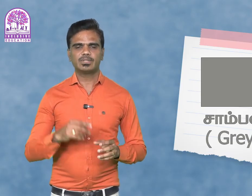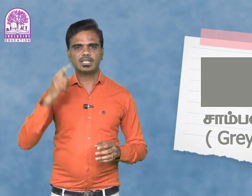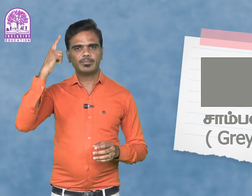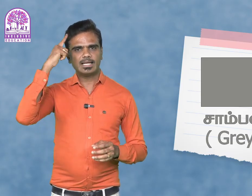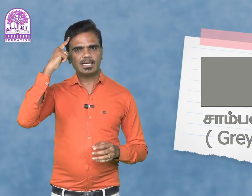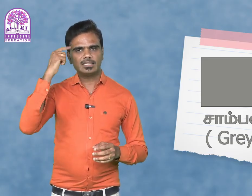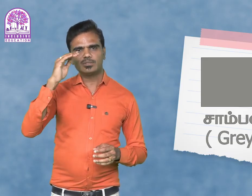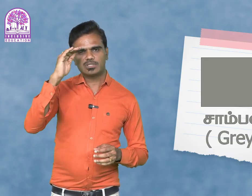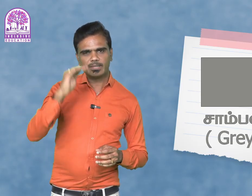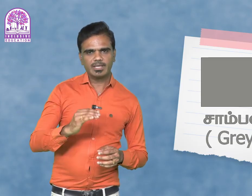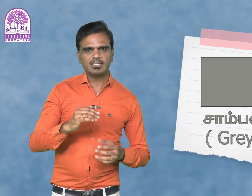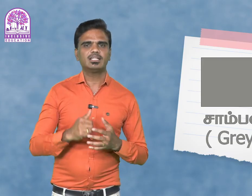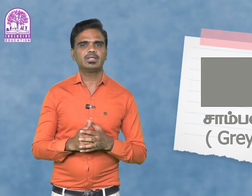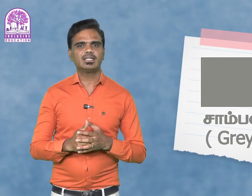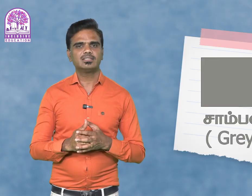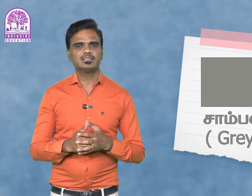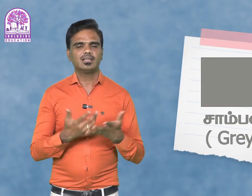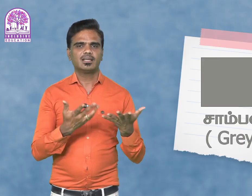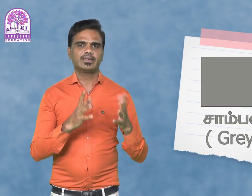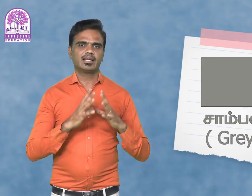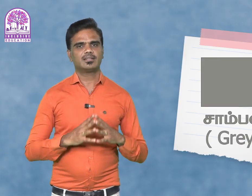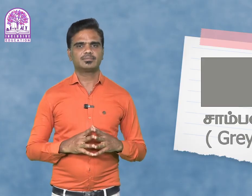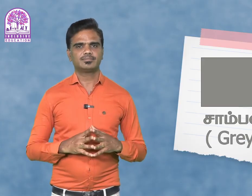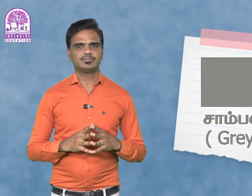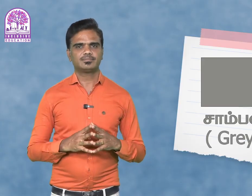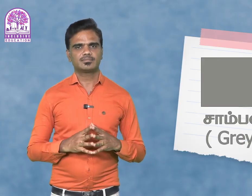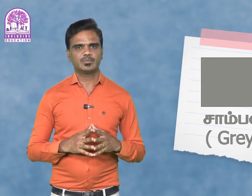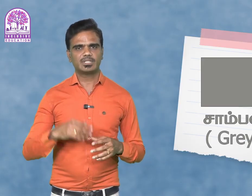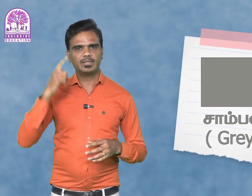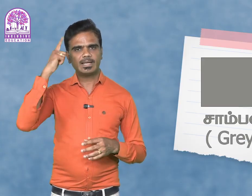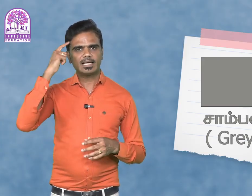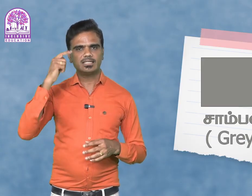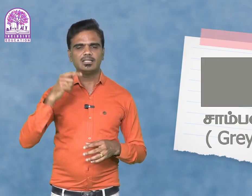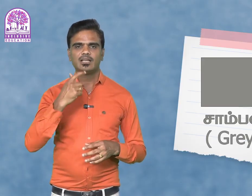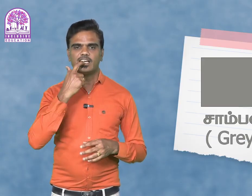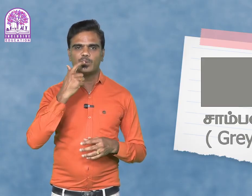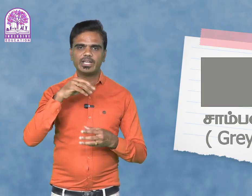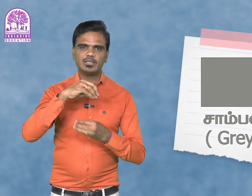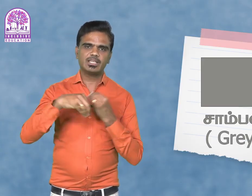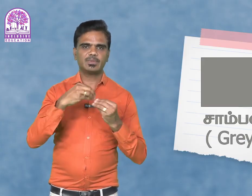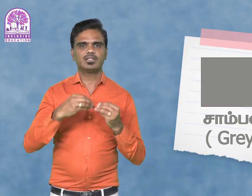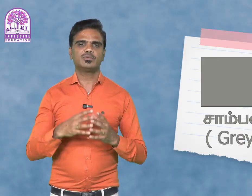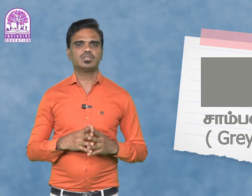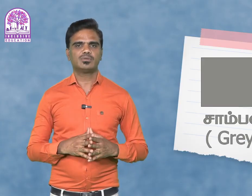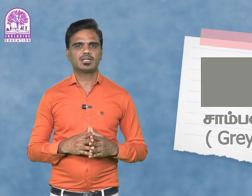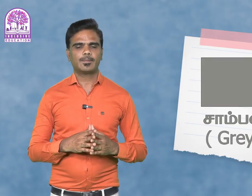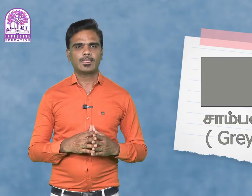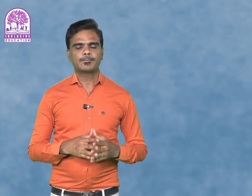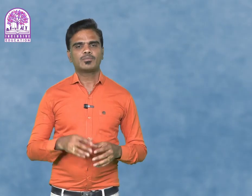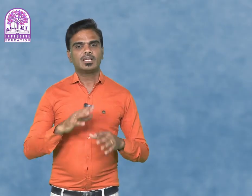பார்த்தீங்களா? பிளாக்கு கொஞ்சம் கம்மியாக இருந்துன்னா அது பேர் என்னது, கிரே கலர். புரியுதுங்களா? பிளாக்கு ஒயிட்டு மிக்ஸ் பண்ணியிருக்கும் அப்படின்னு சொல்லுவாங்க.